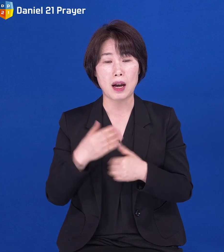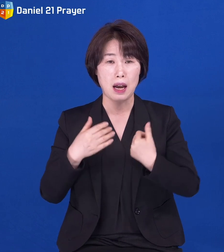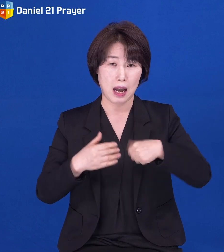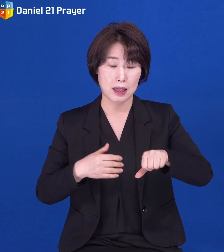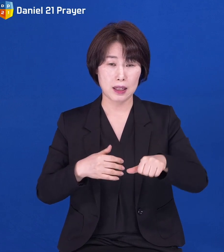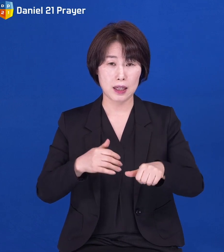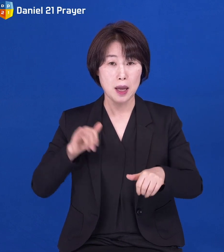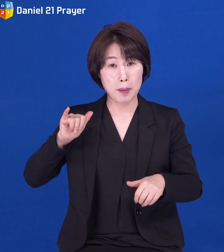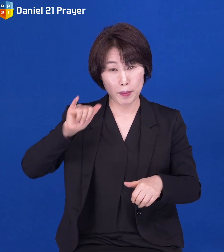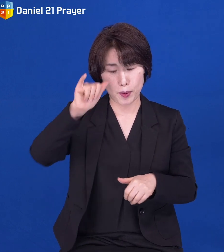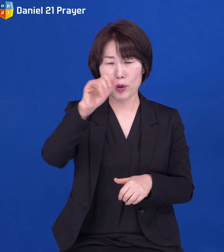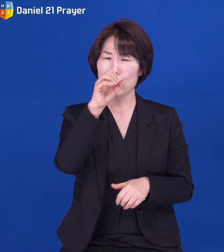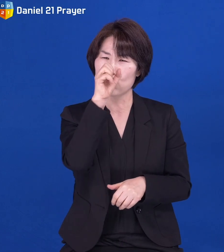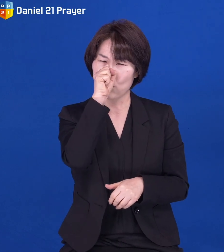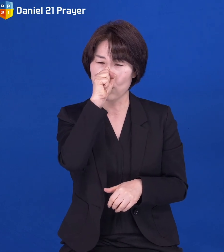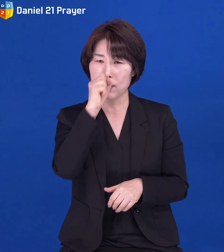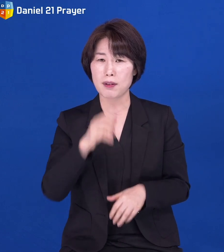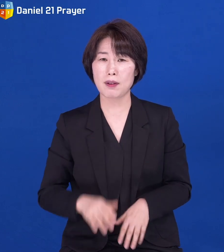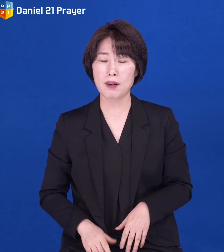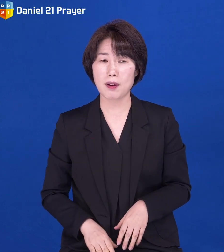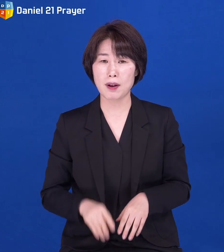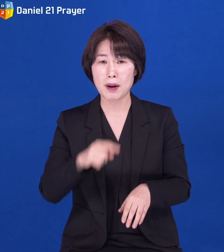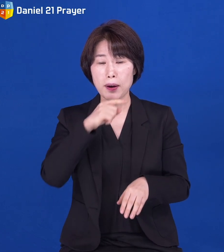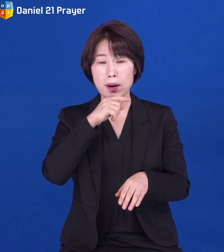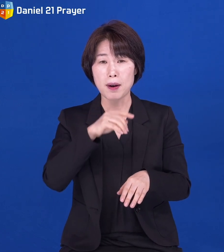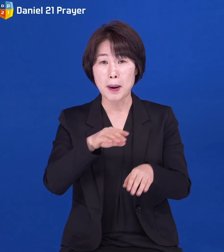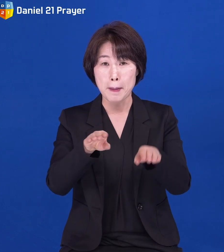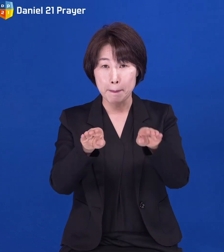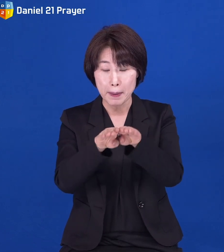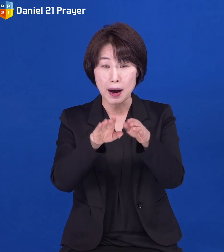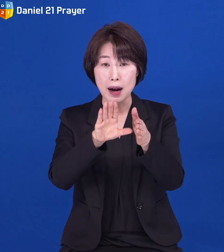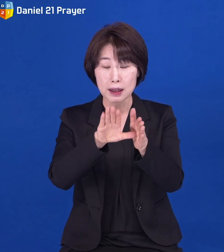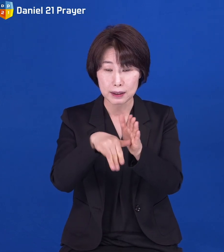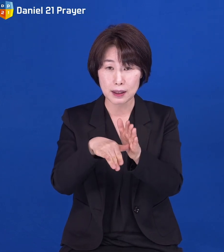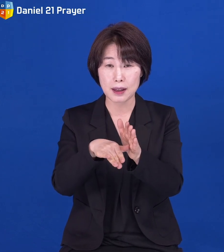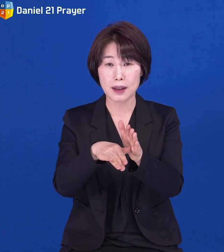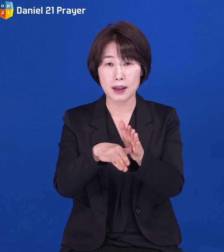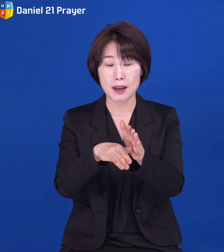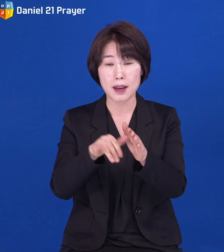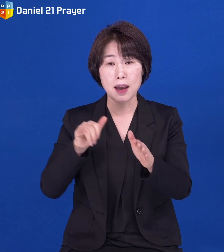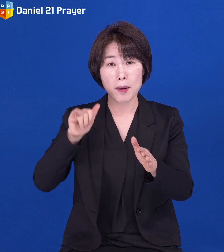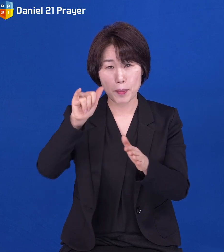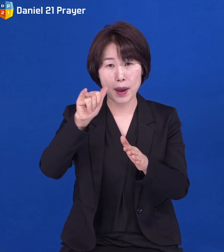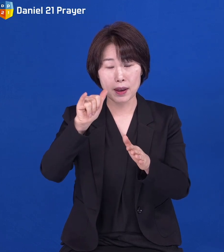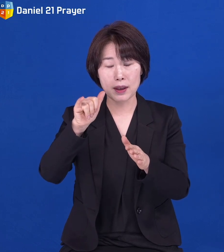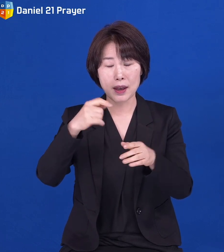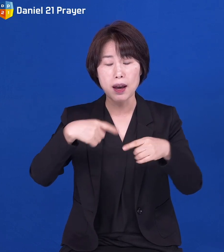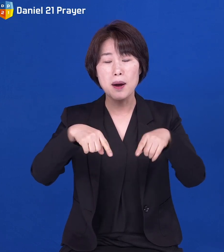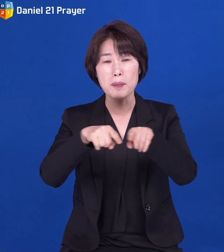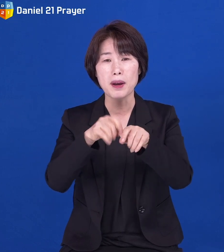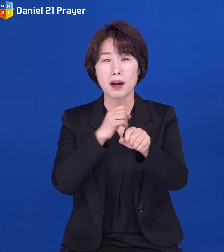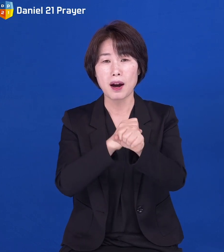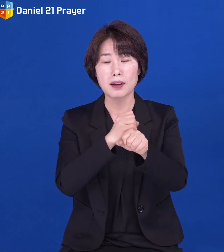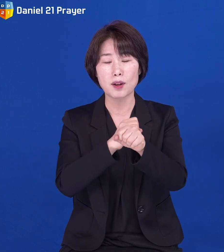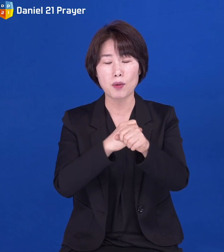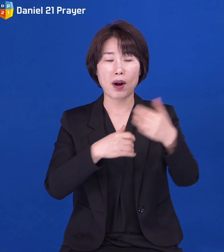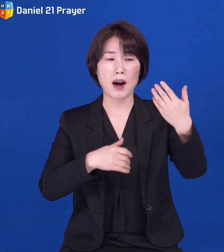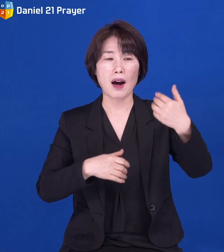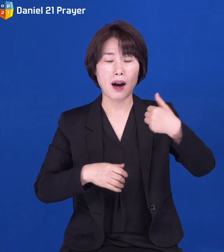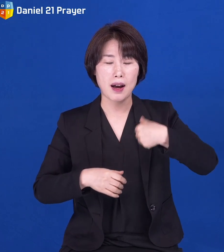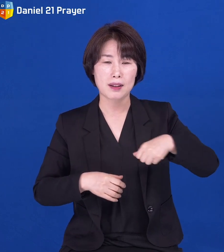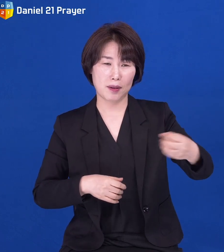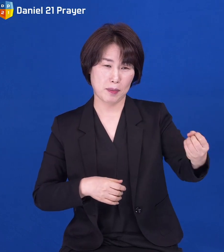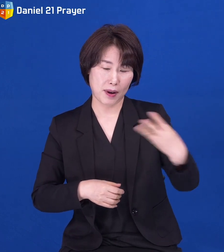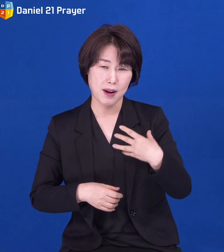되면 비행기 여행을 가자고. 제가 망하면 절대 안 돼. 저희 아들 때문에 정말 아이들이 너무 고급이 완전히